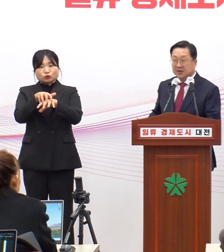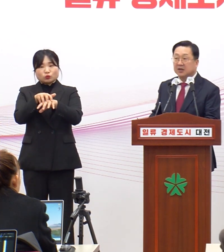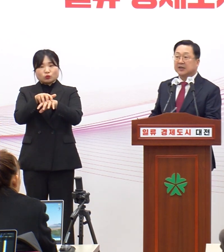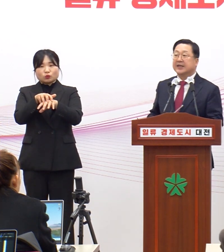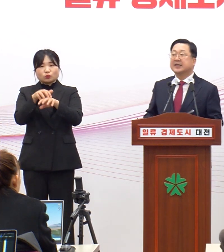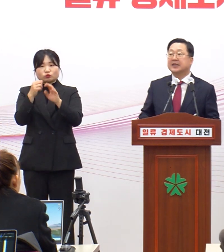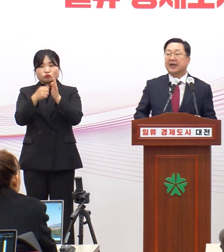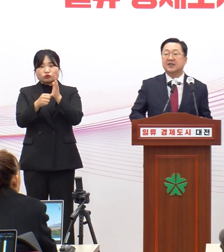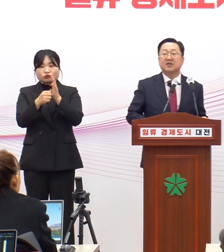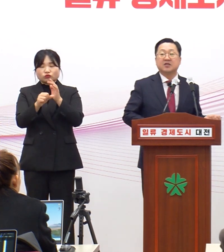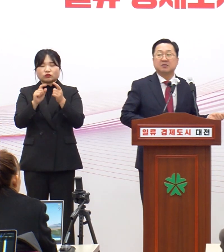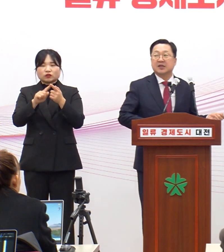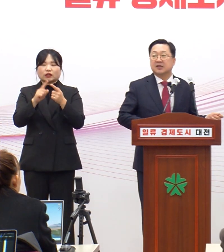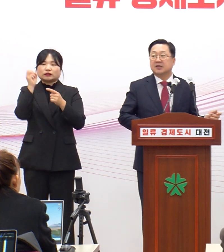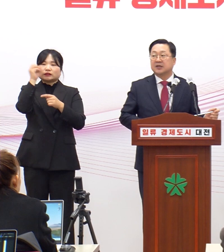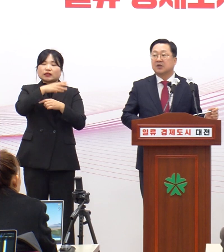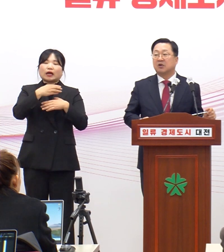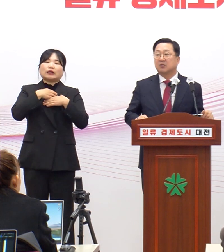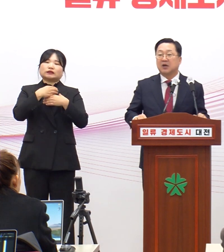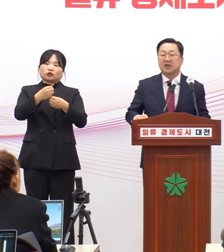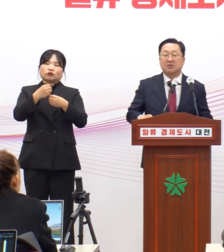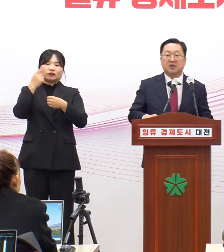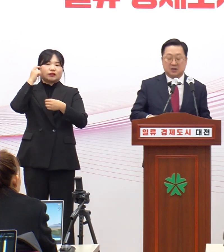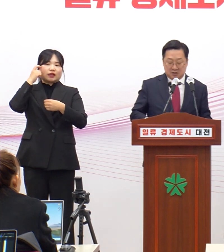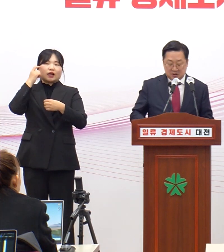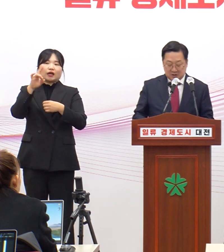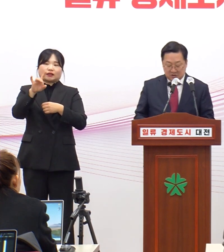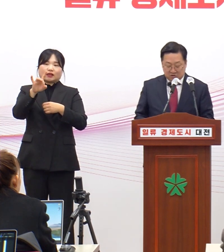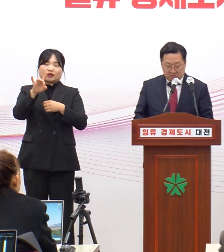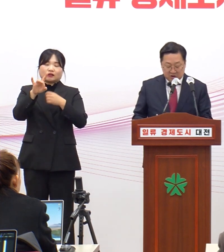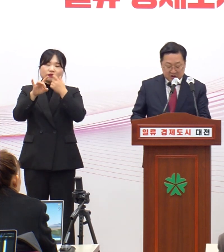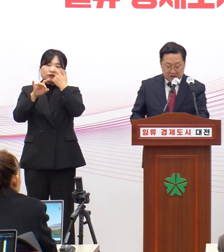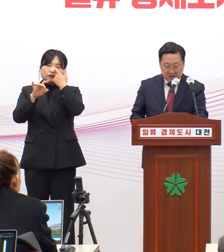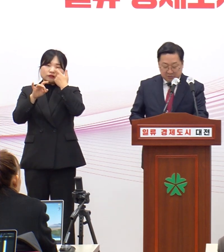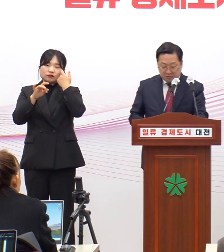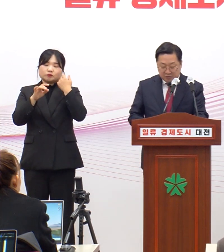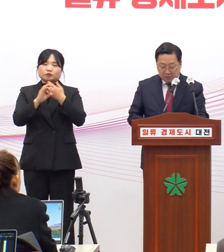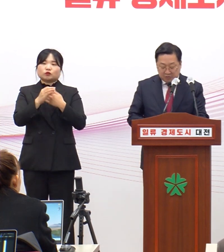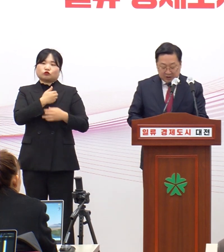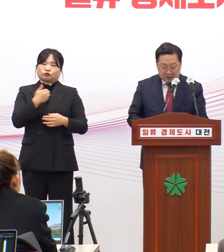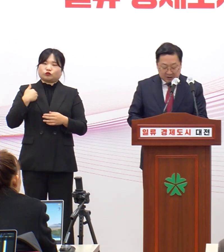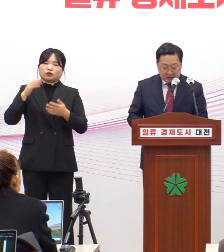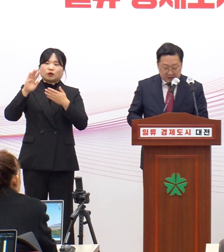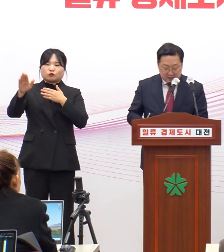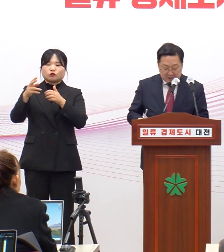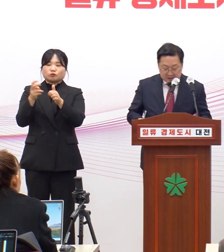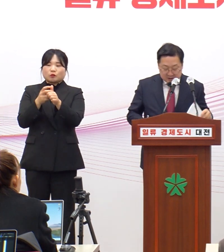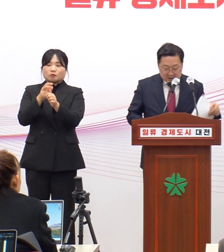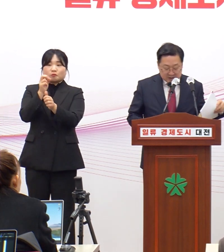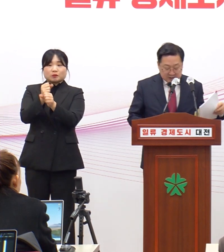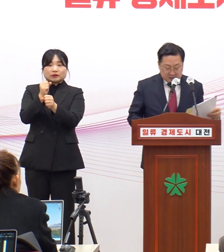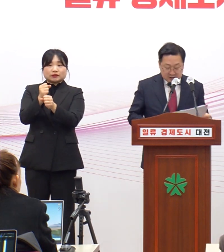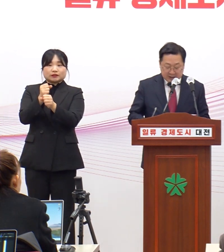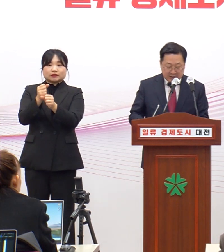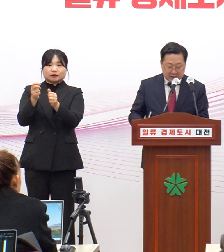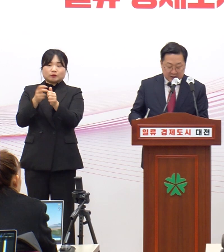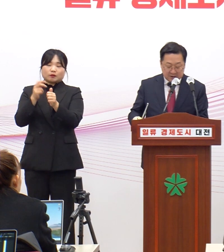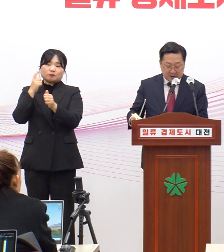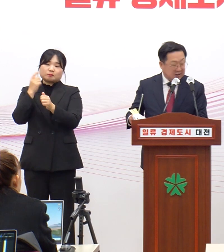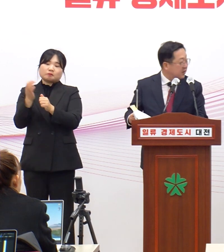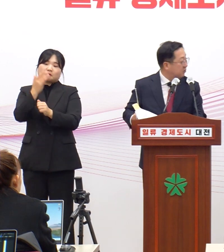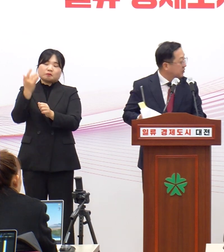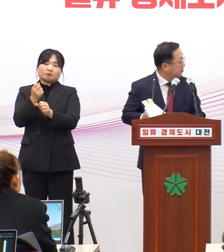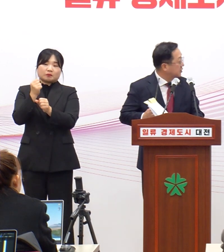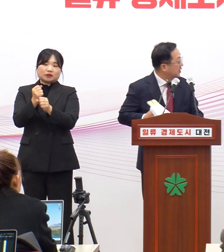좀 단지 안전성만 제대로 확보한다면 충분히 앞으로 명품화하는데 최선을 다해야겠다